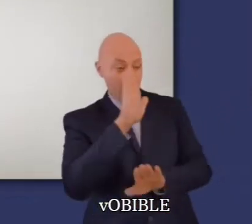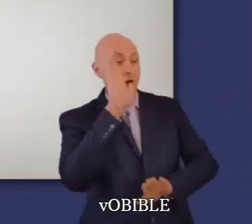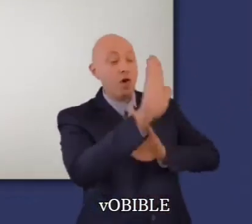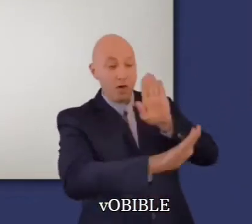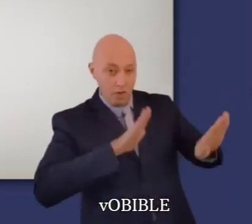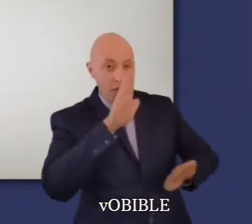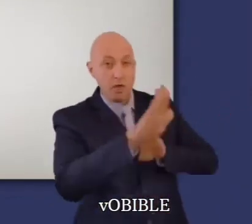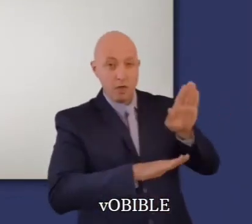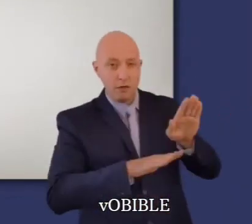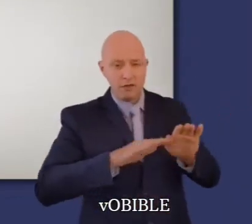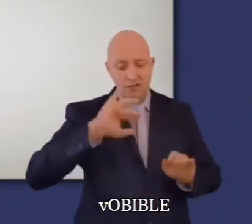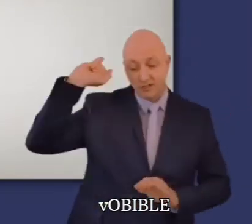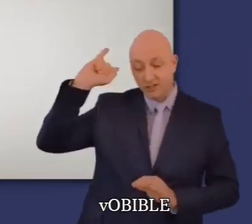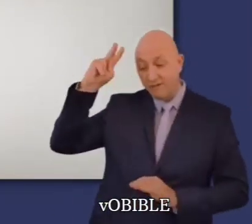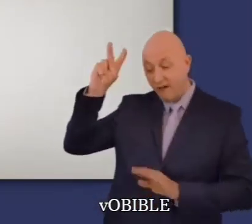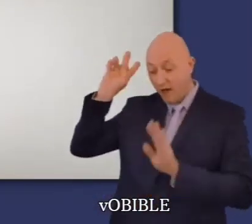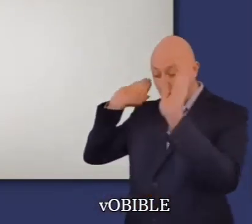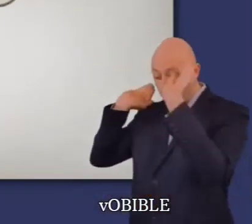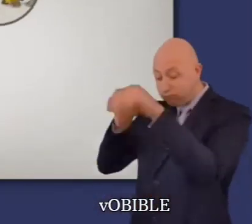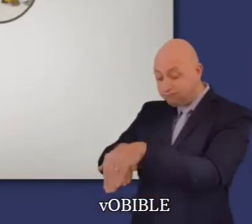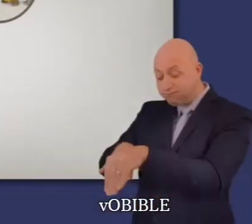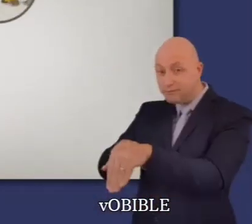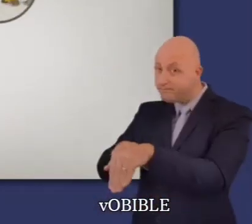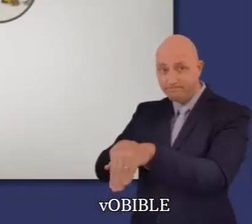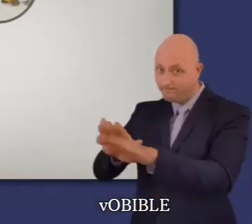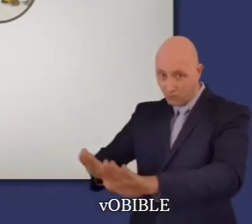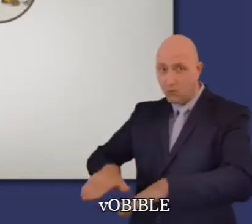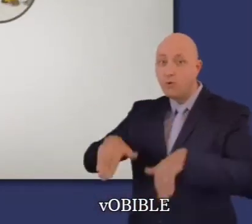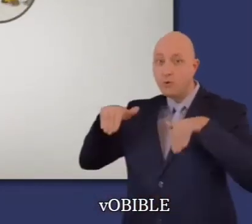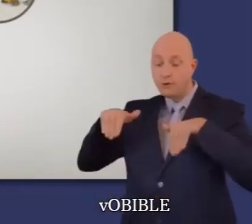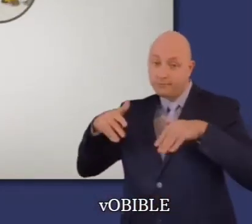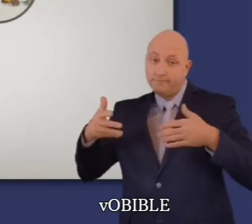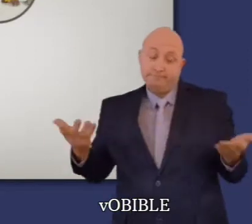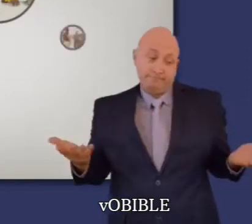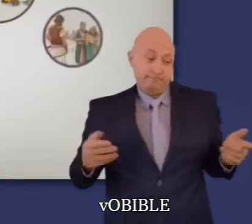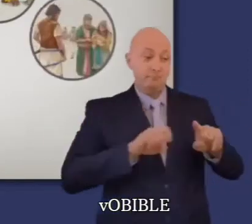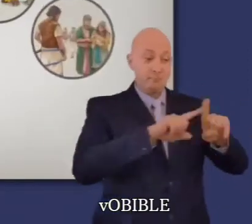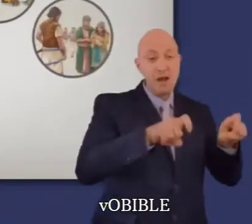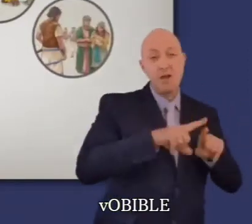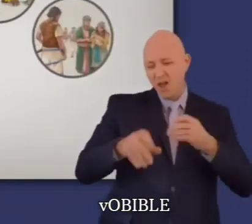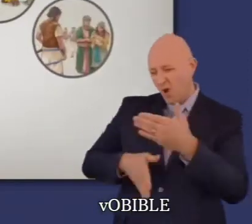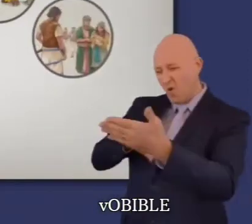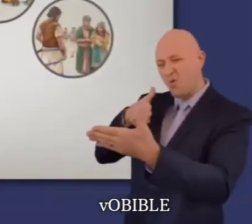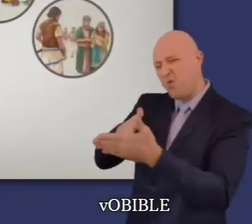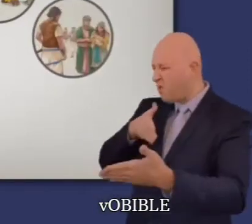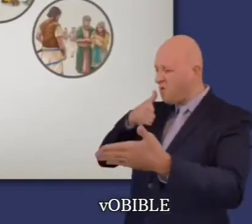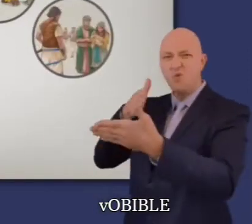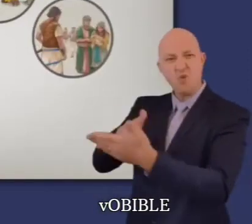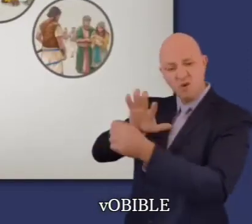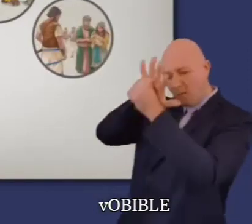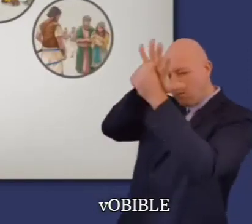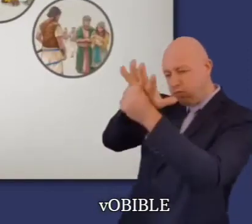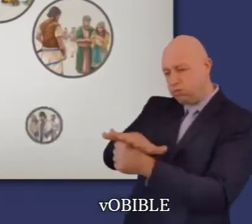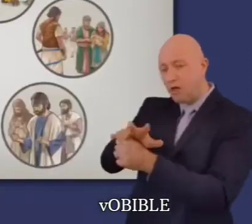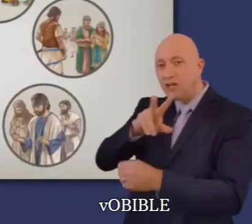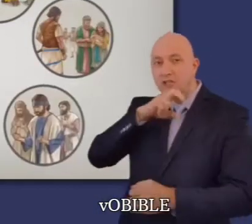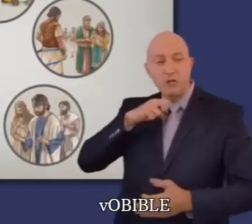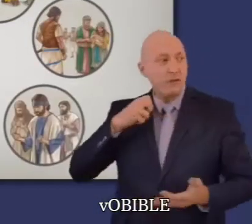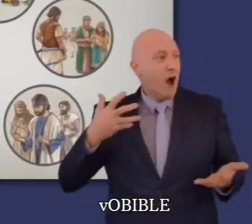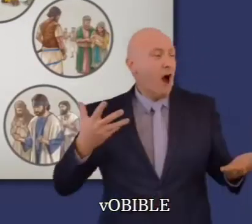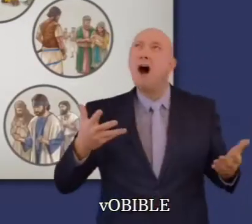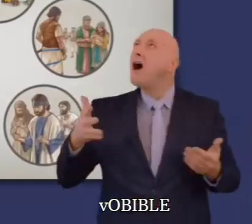Au chapitre 2, un ange avertit les Israélites que parce qu'ils n'ont pas écouté Jéhovah, les habitants restés dans le pays